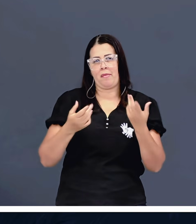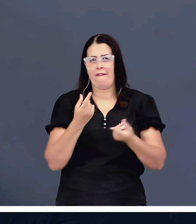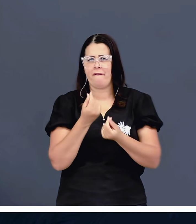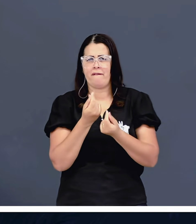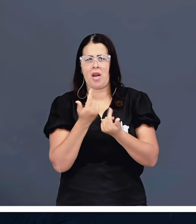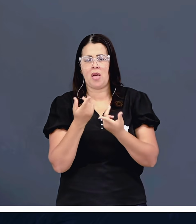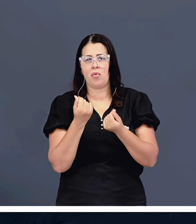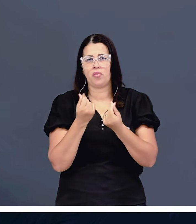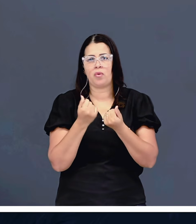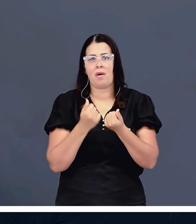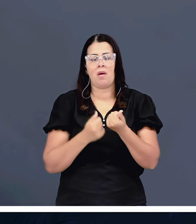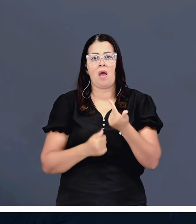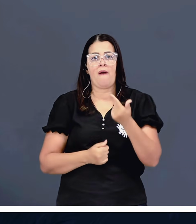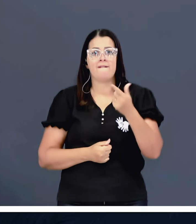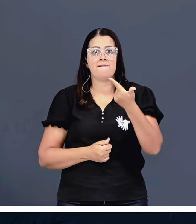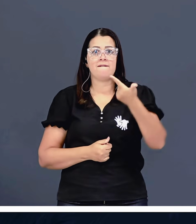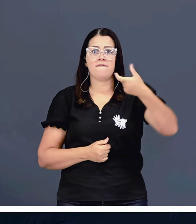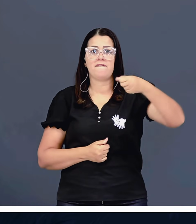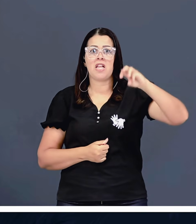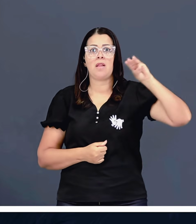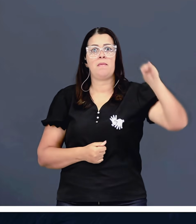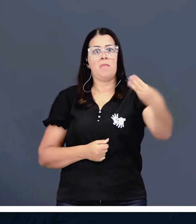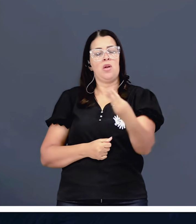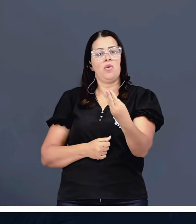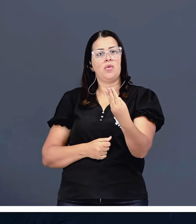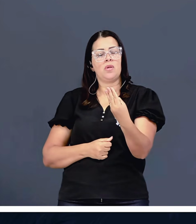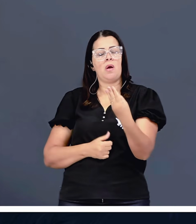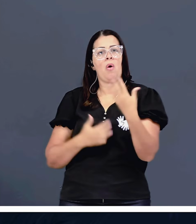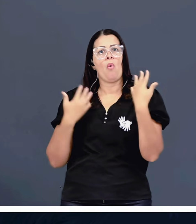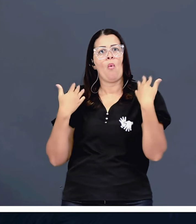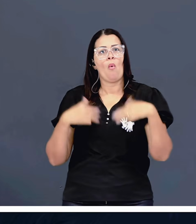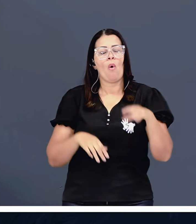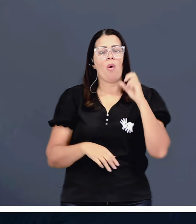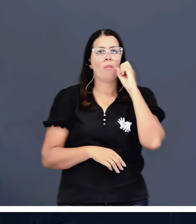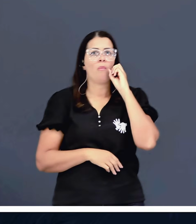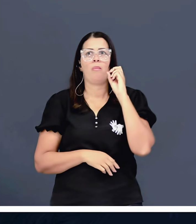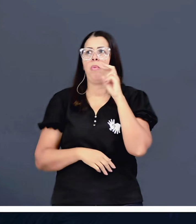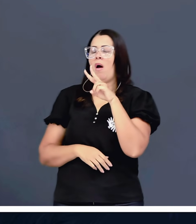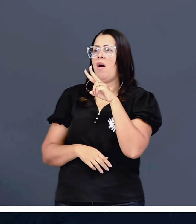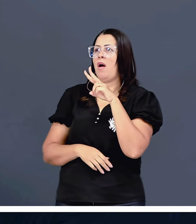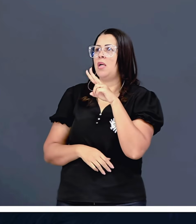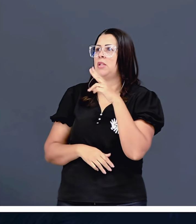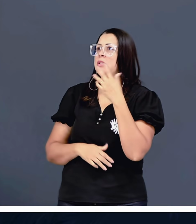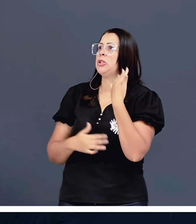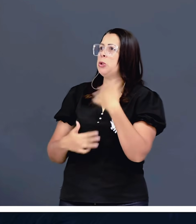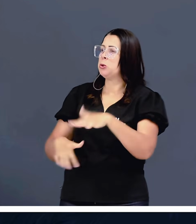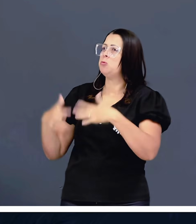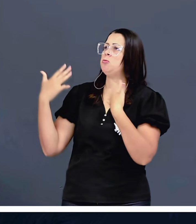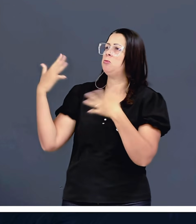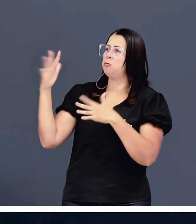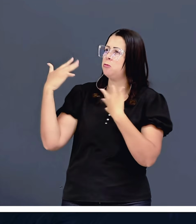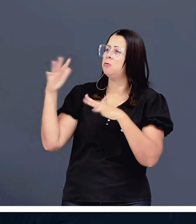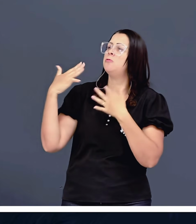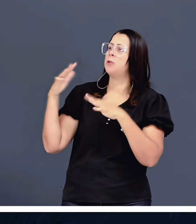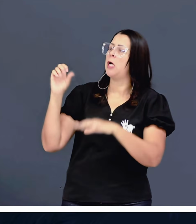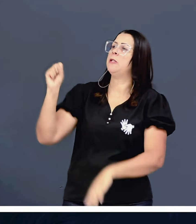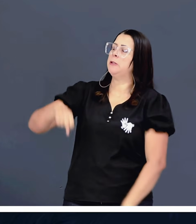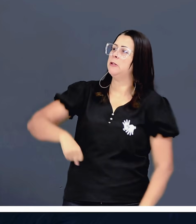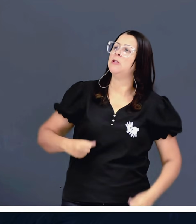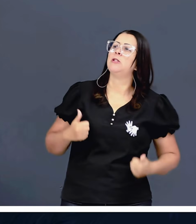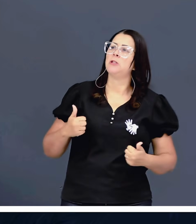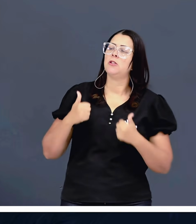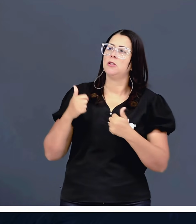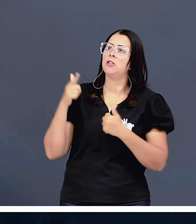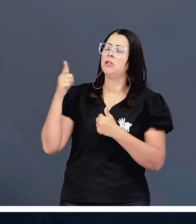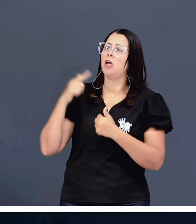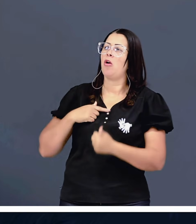dizendo, 20 milhões. Imagina alguém olhando para isso e dizendo, aí sim, isso